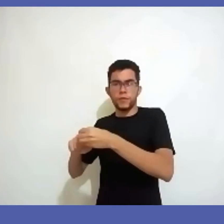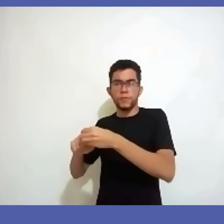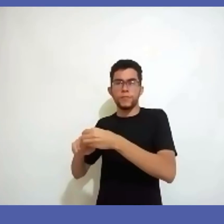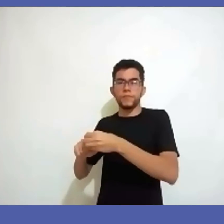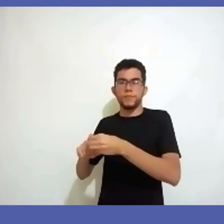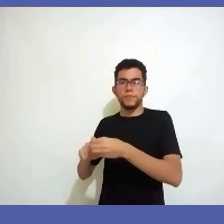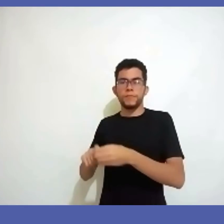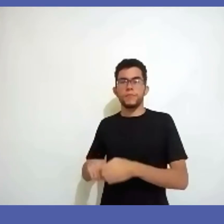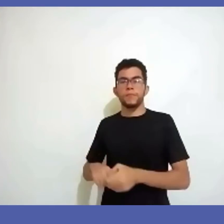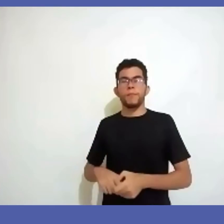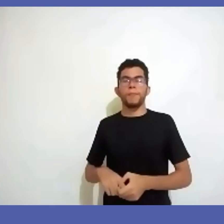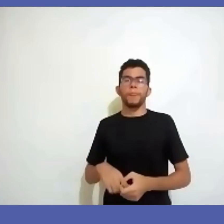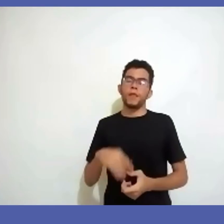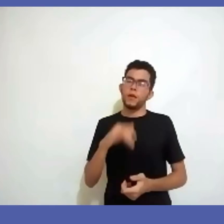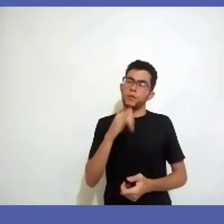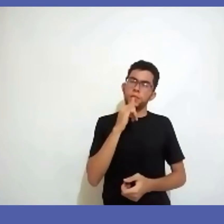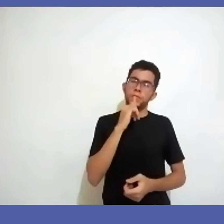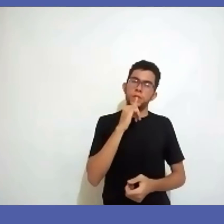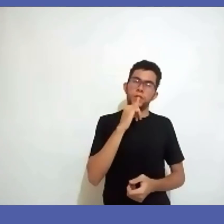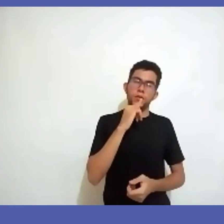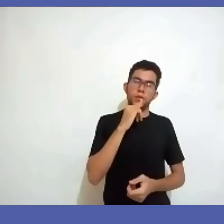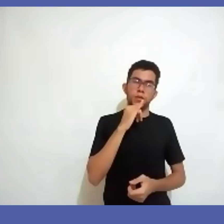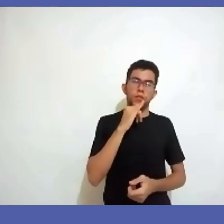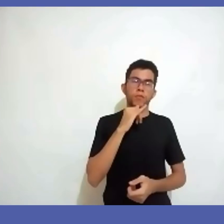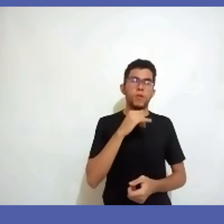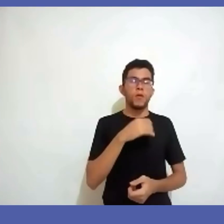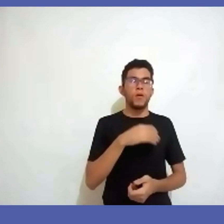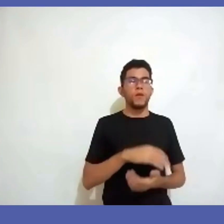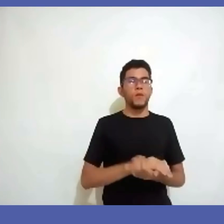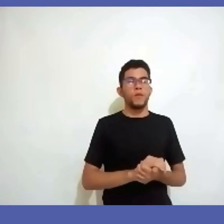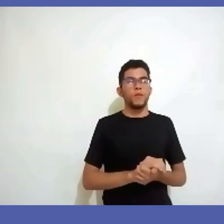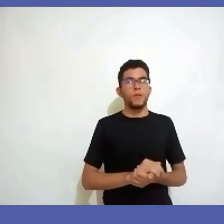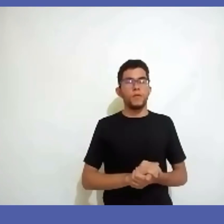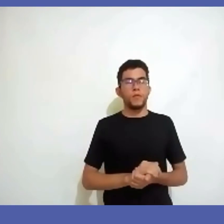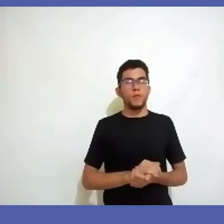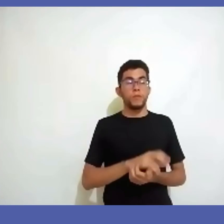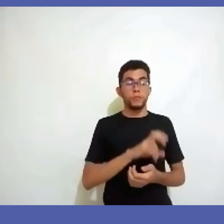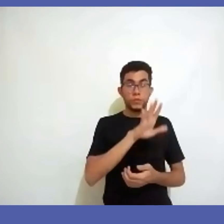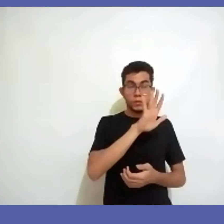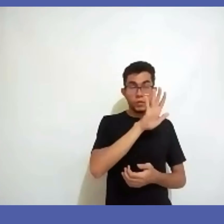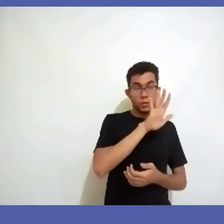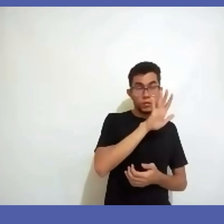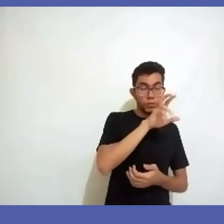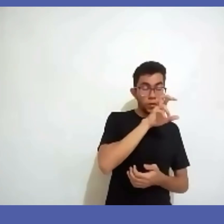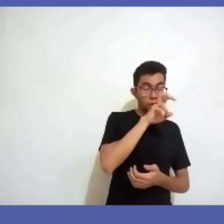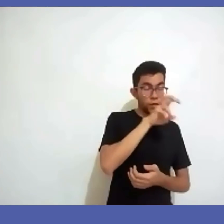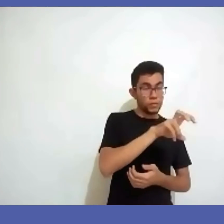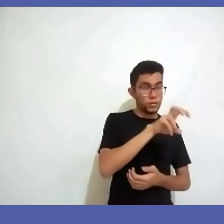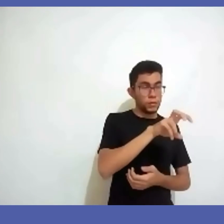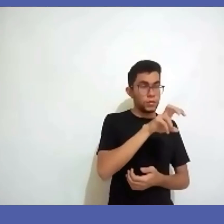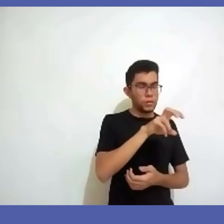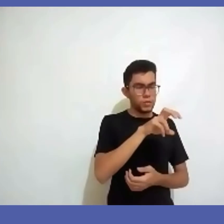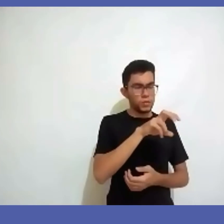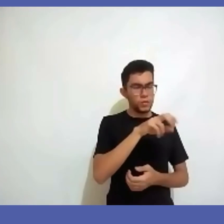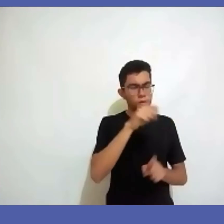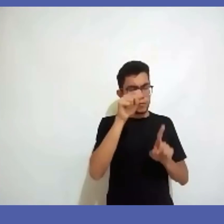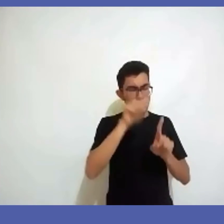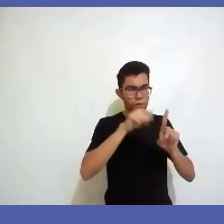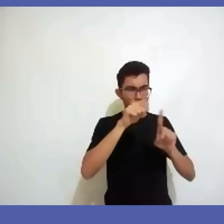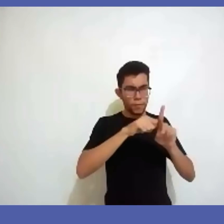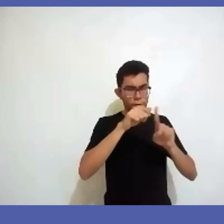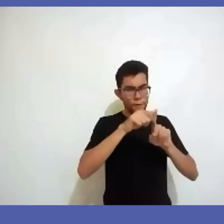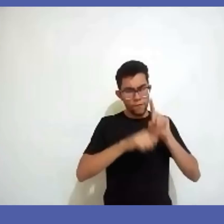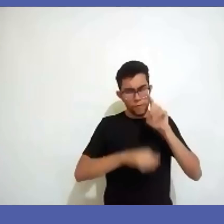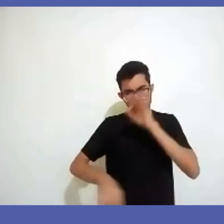Dezembro, janeiro, fevereiro, março, abril. 5 meses depois, eles se apressaram e